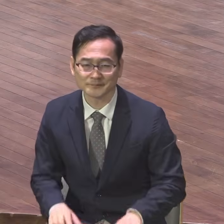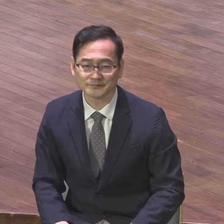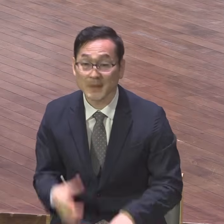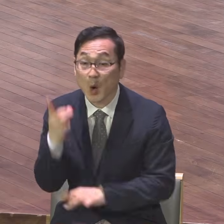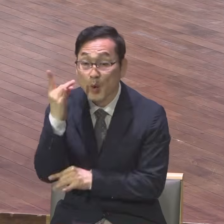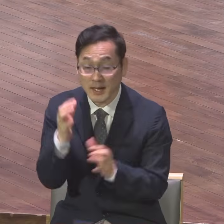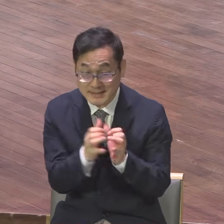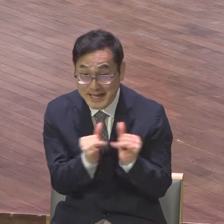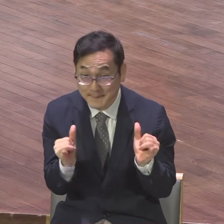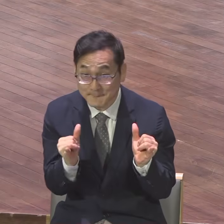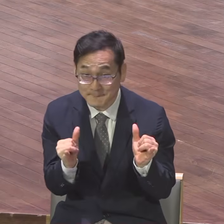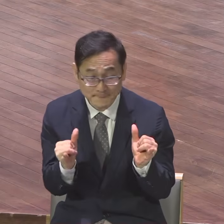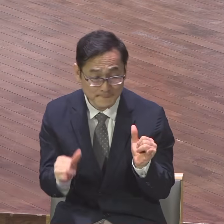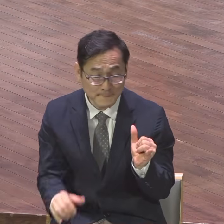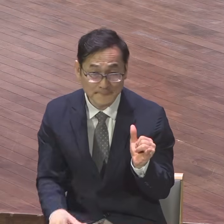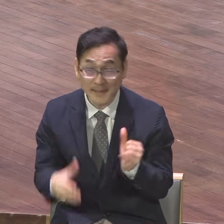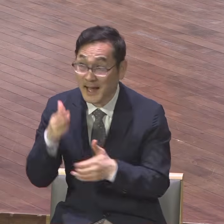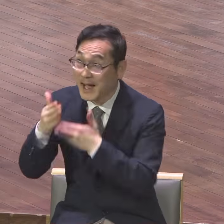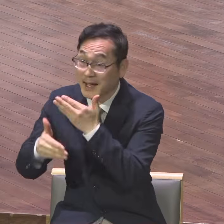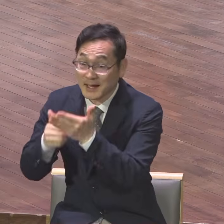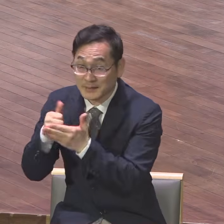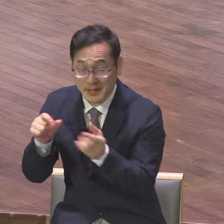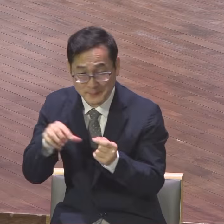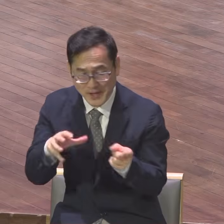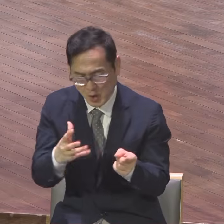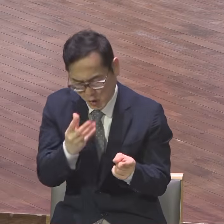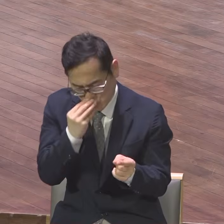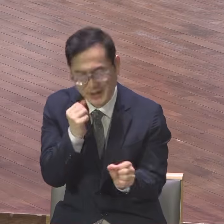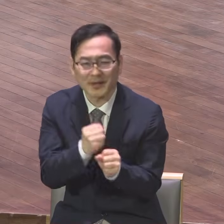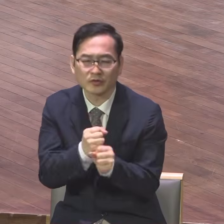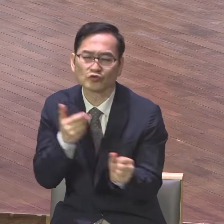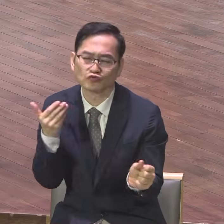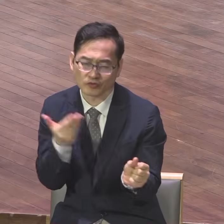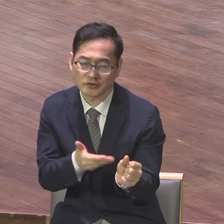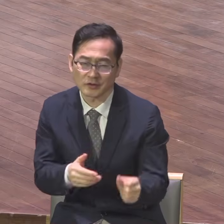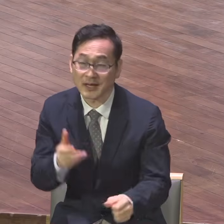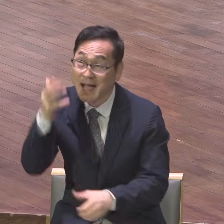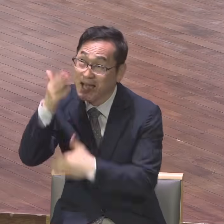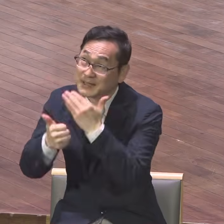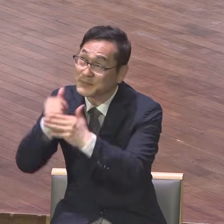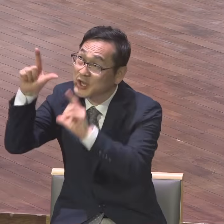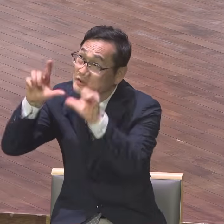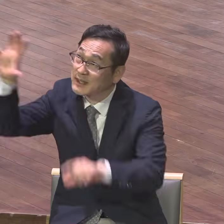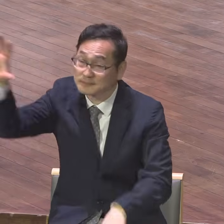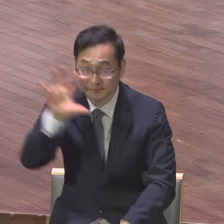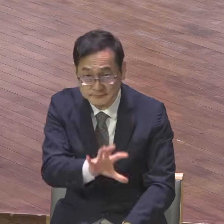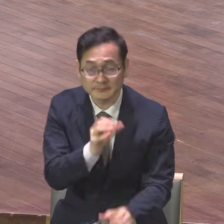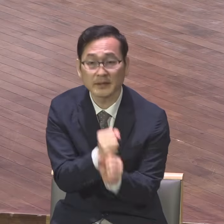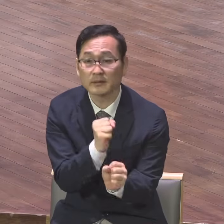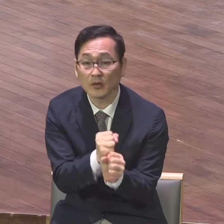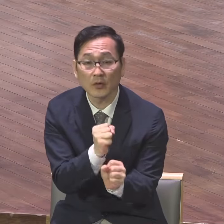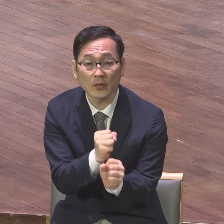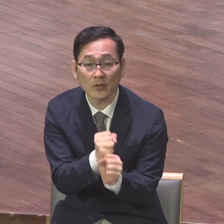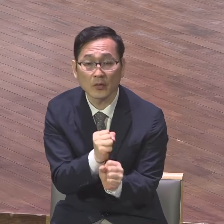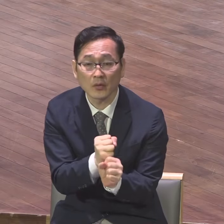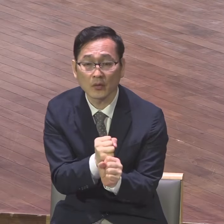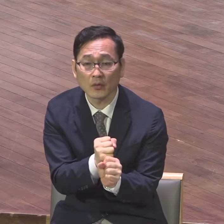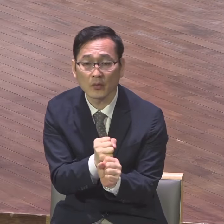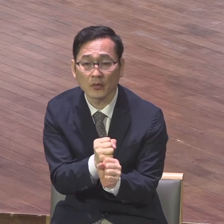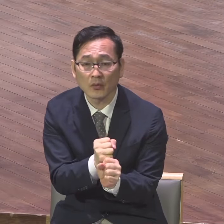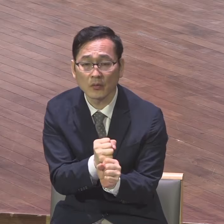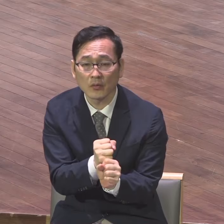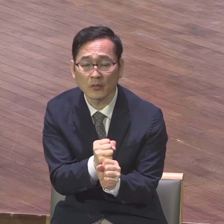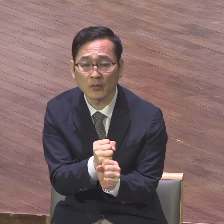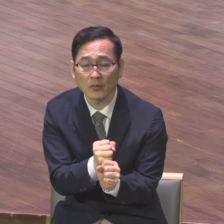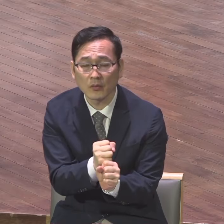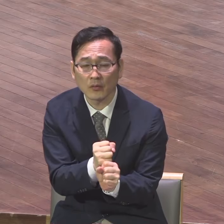인간은 하나님 형상으로 지었어요. 우리가 우리 형상대로, 하나님 형상대로 지음받았어요. 그런데